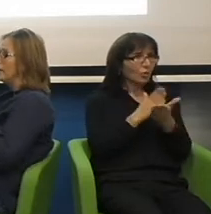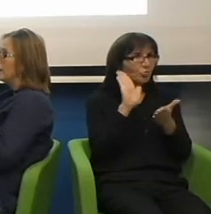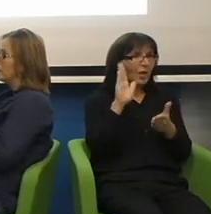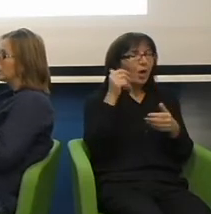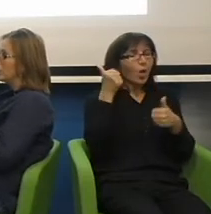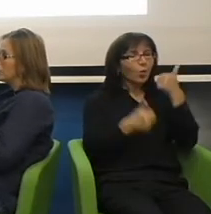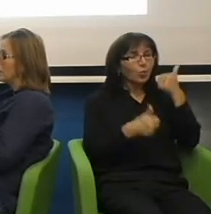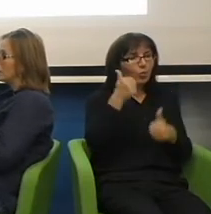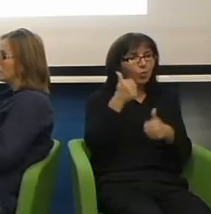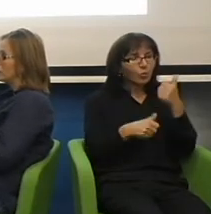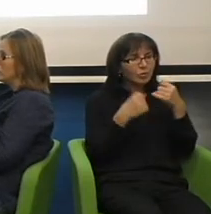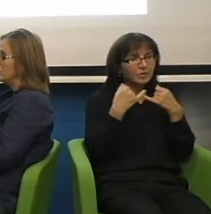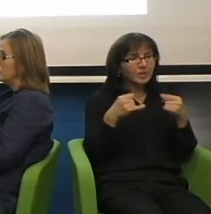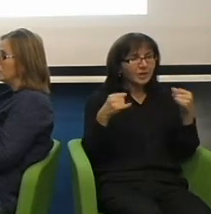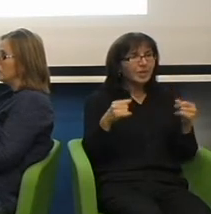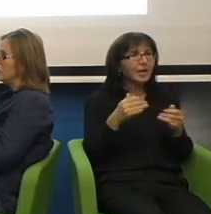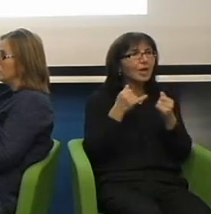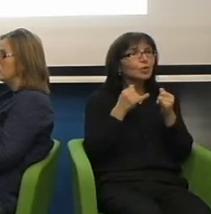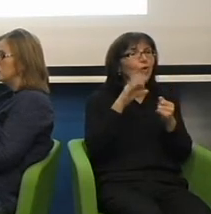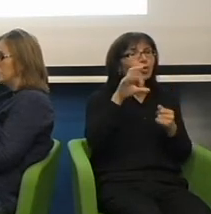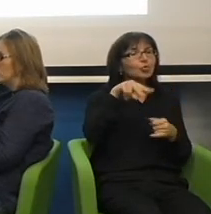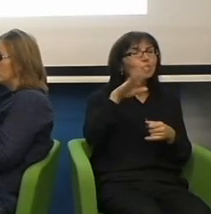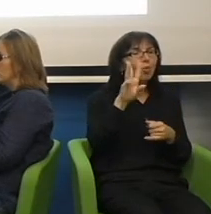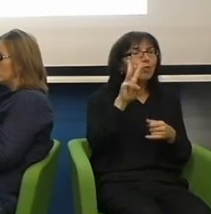zaczyna pracować na suwnicy i